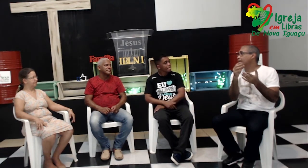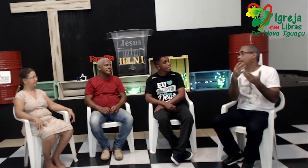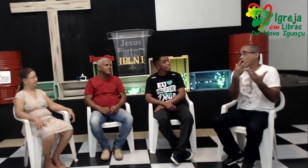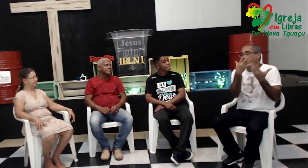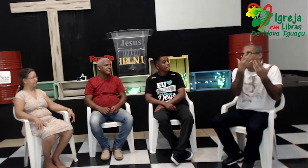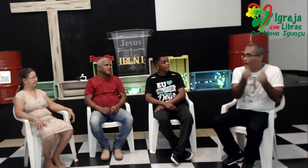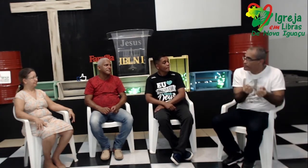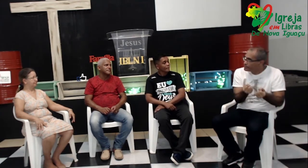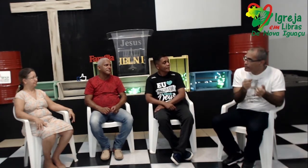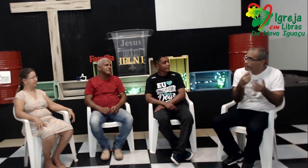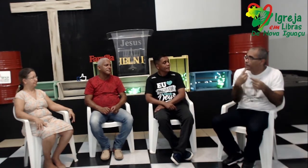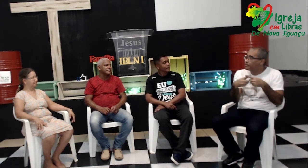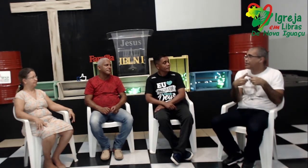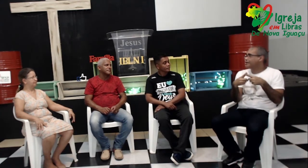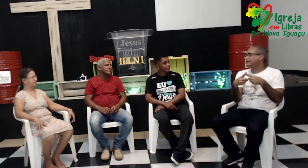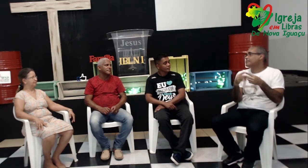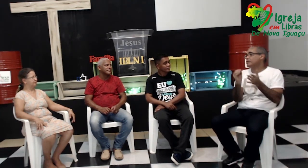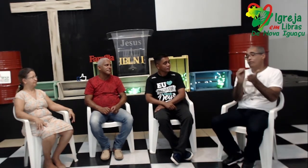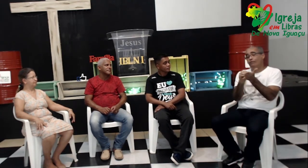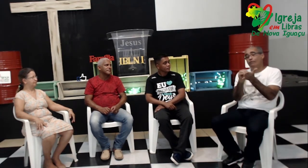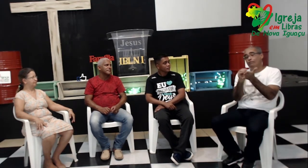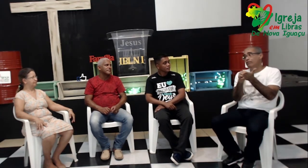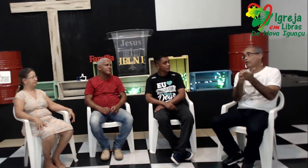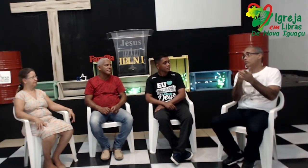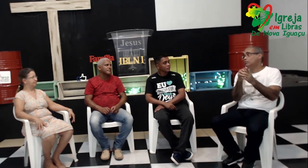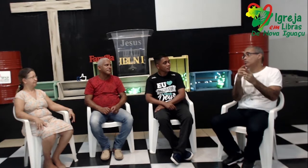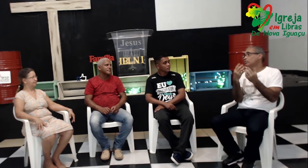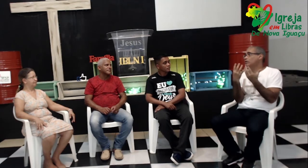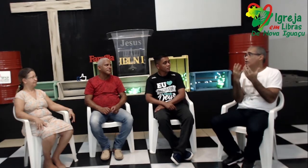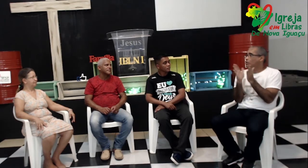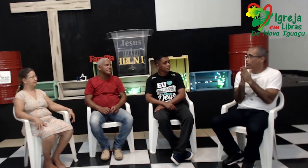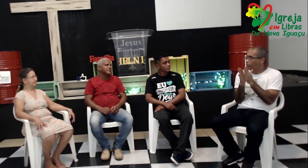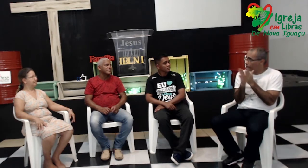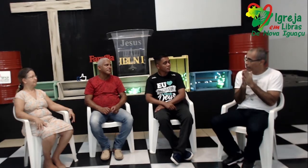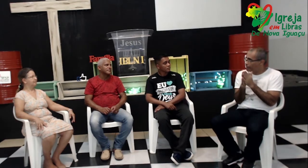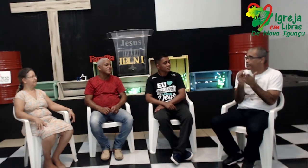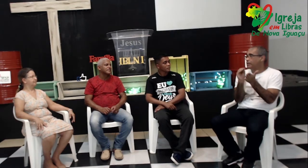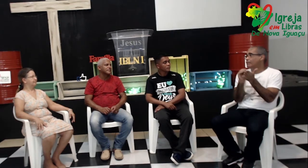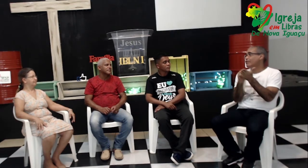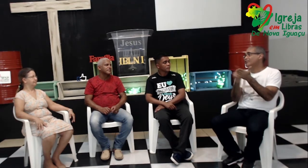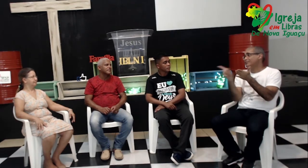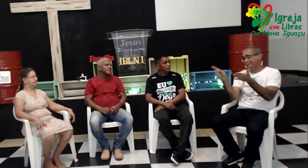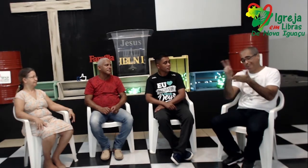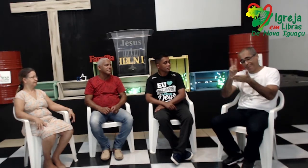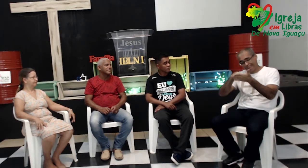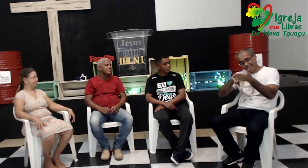tentações. E se ela aceitar aquela tentação,